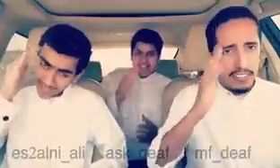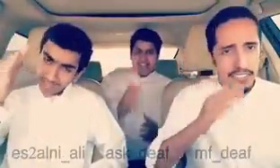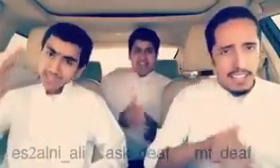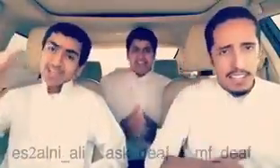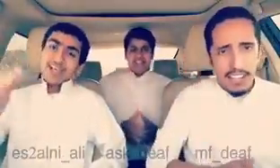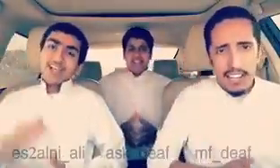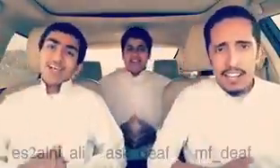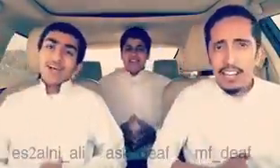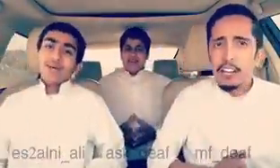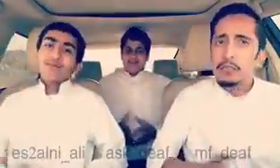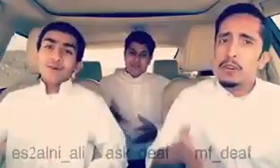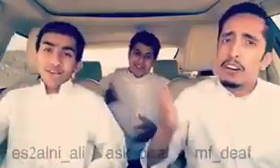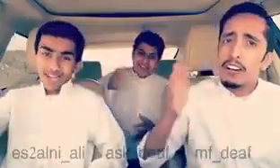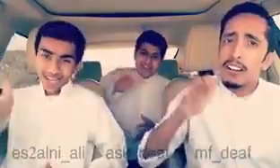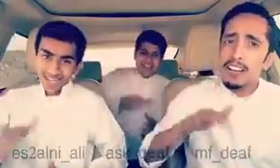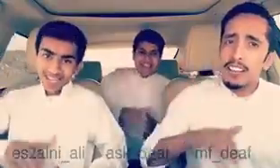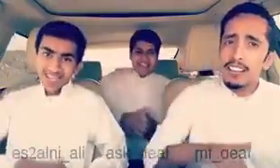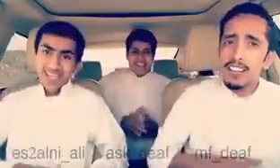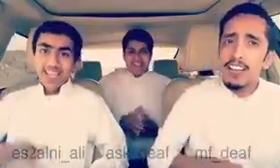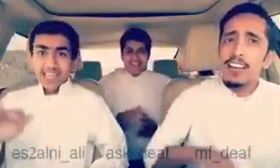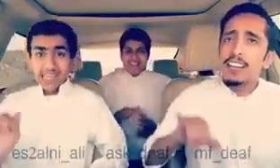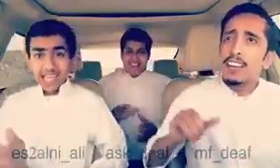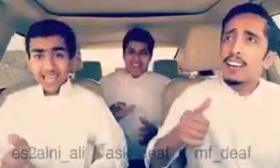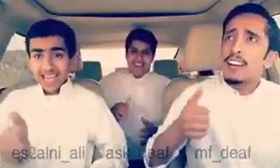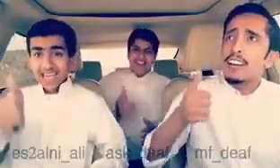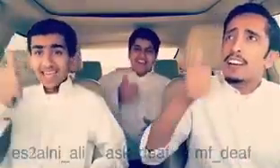الله السلام عليك